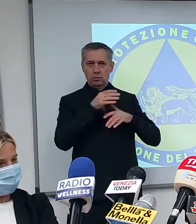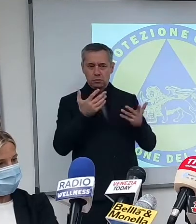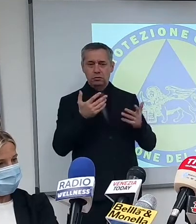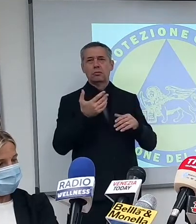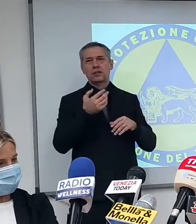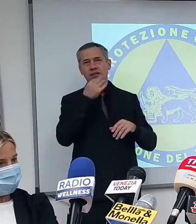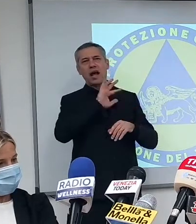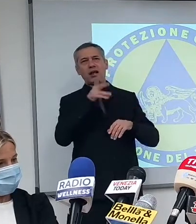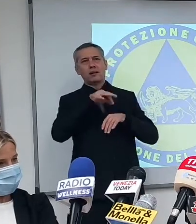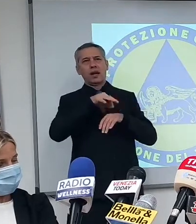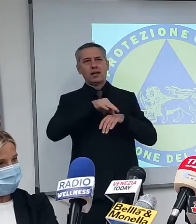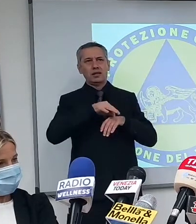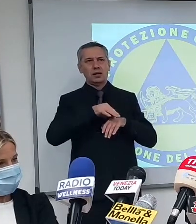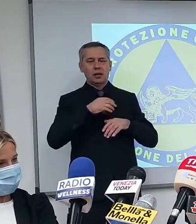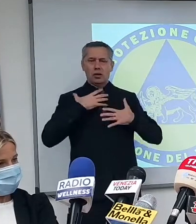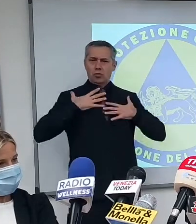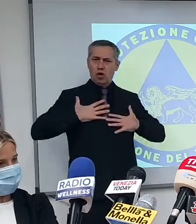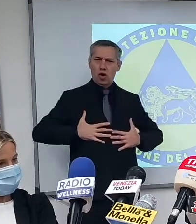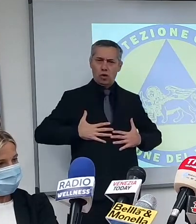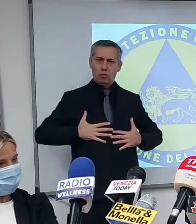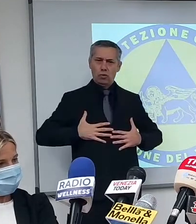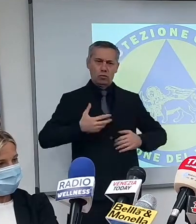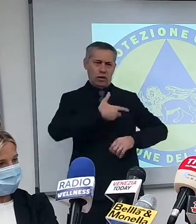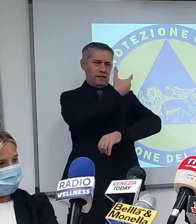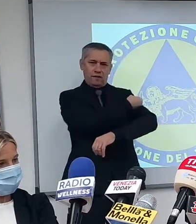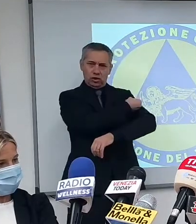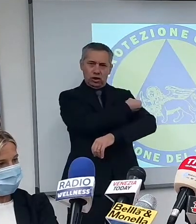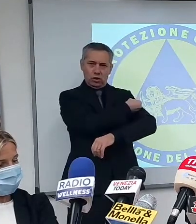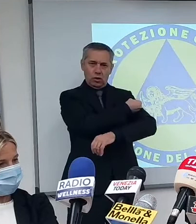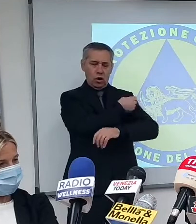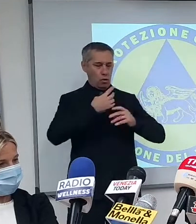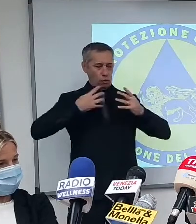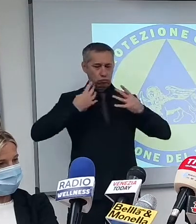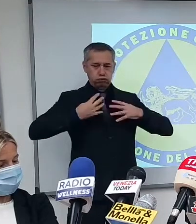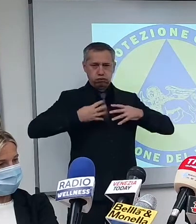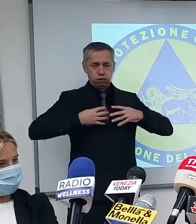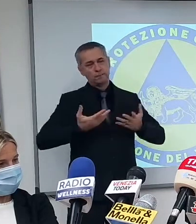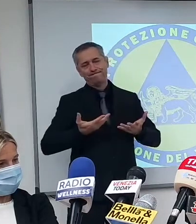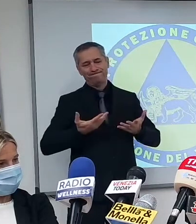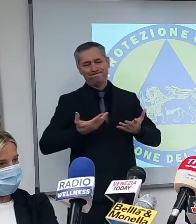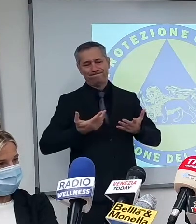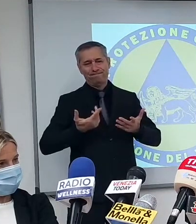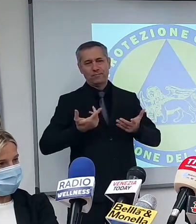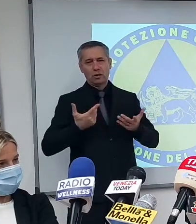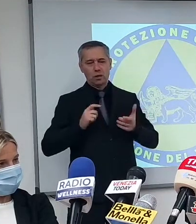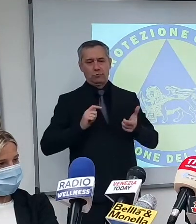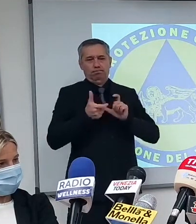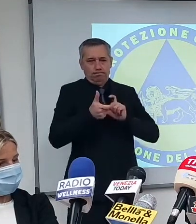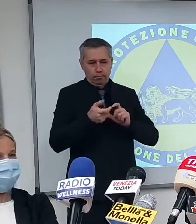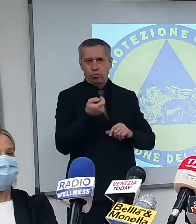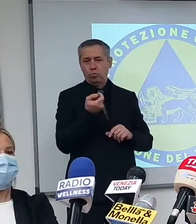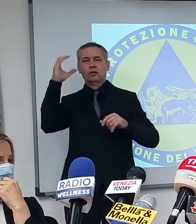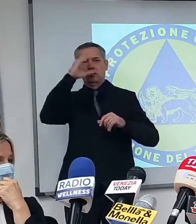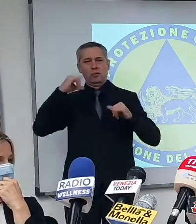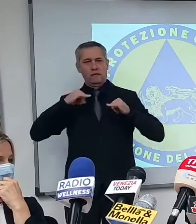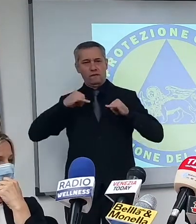risposta anticorpale al vaccino, ma addirittura non hanno proprio fatto risposta anticorpale a causa delle malattie ematologiche